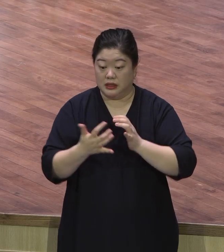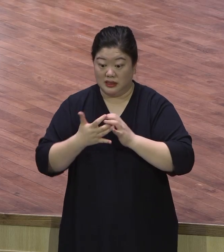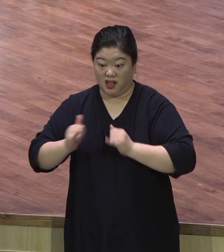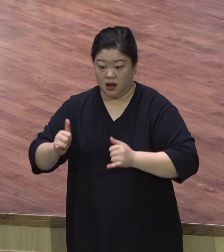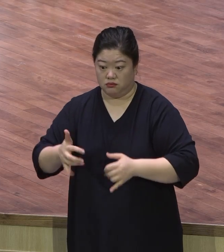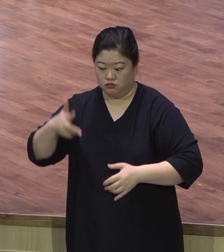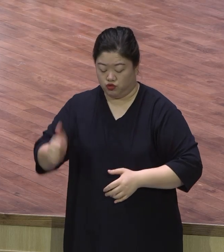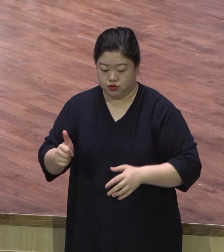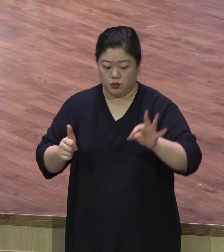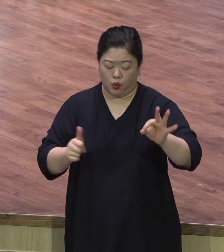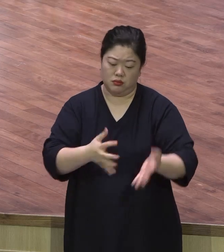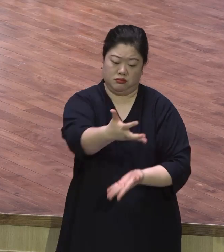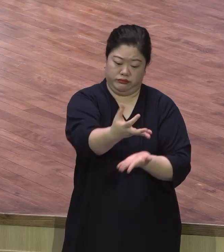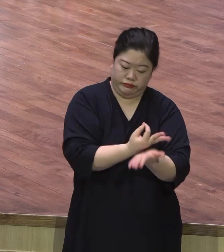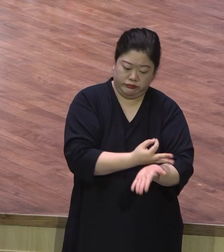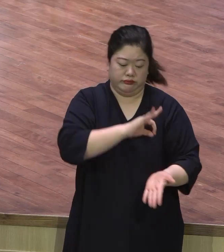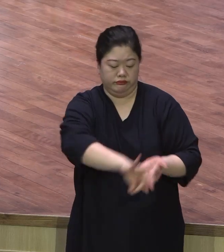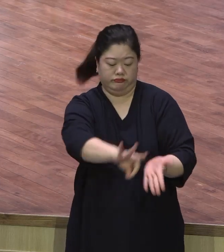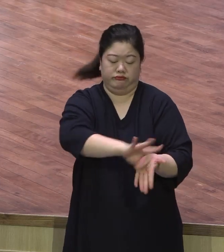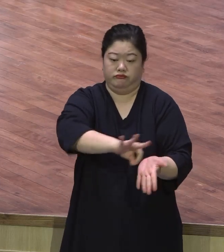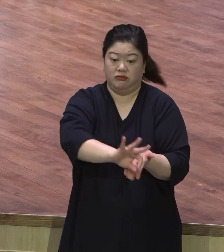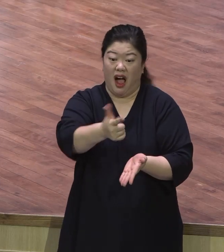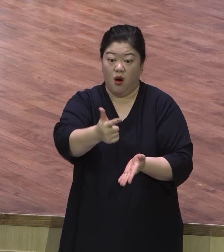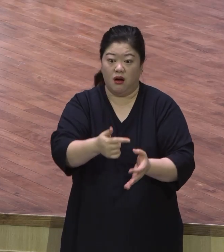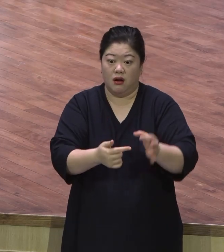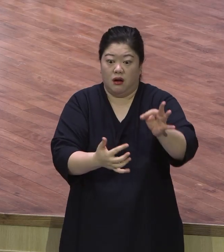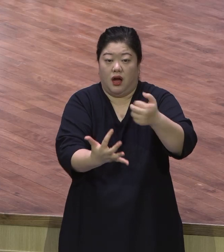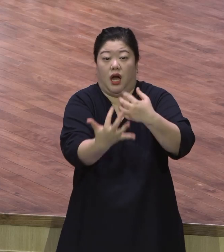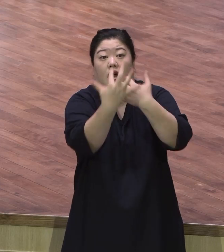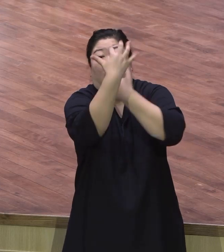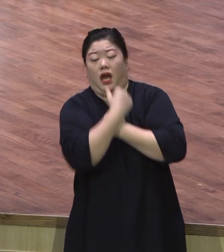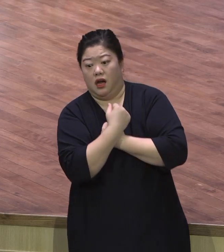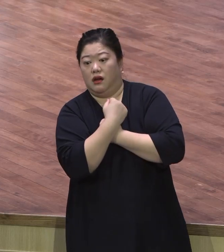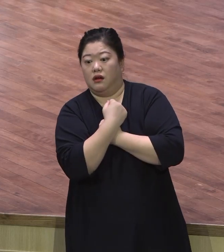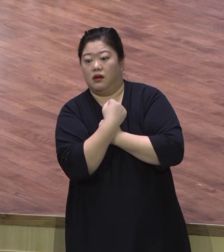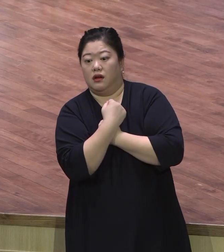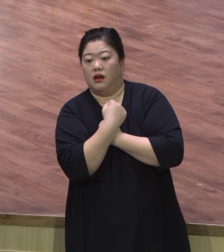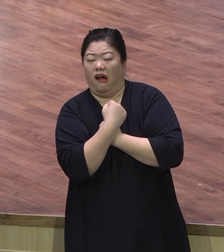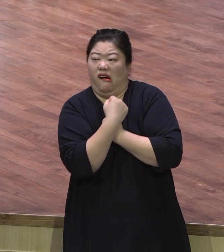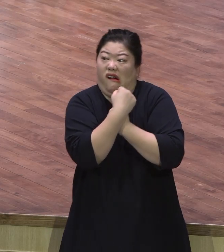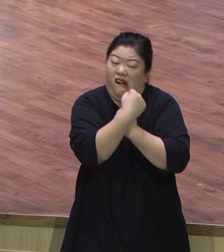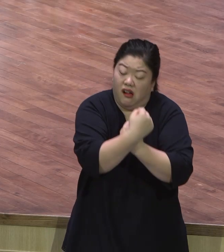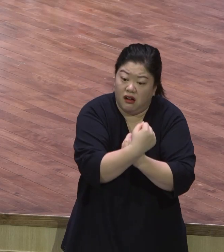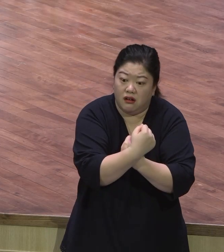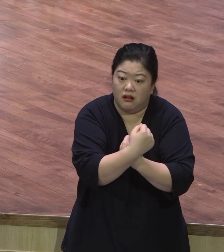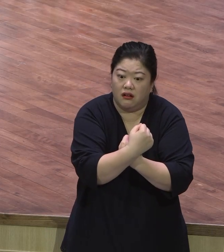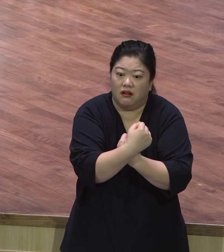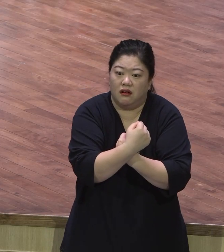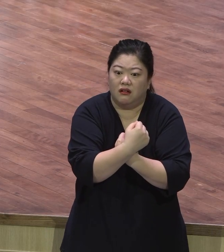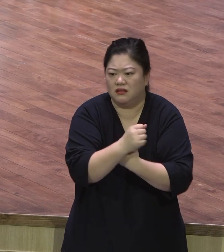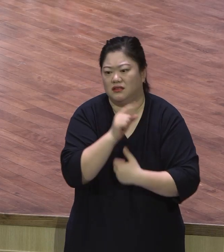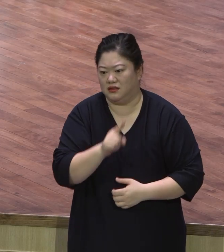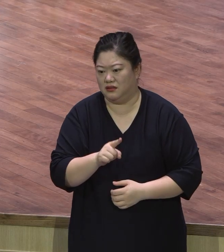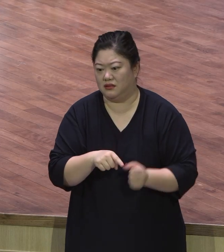돈이 지금 이 세상을 지배하고 있어요 돈이 신이에요 마몬시대에요 지금